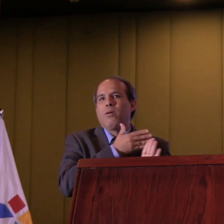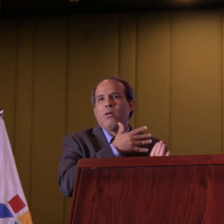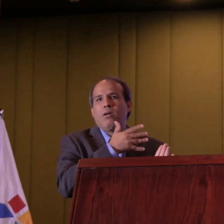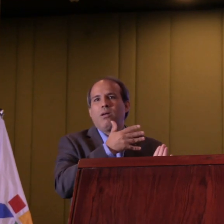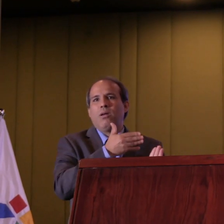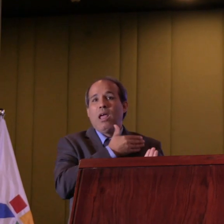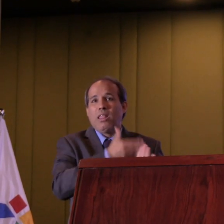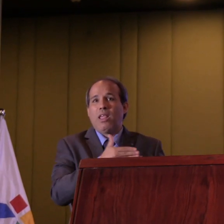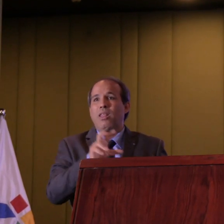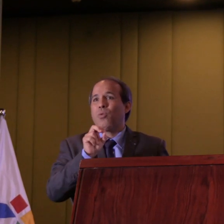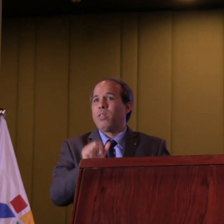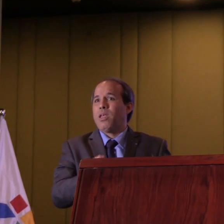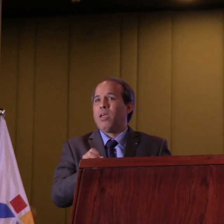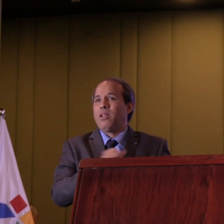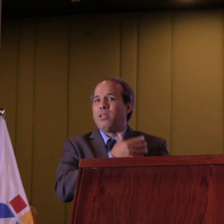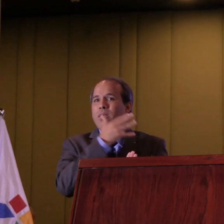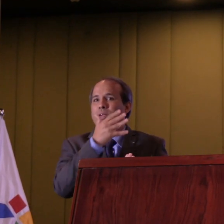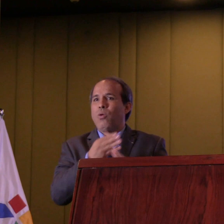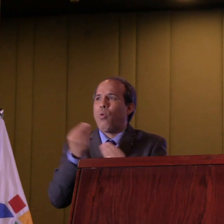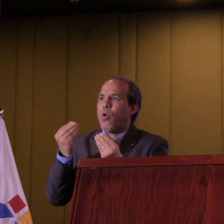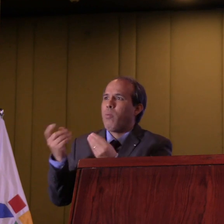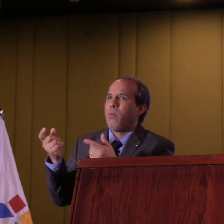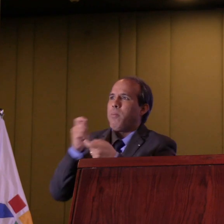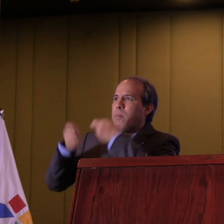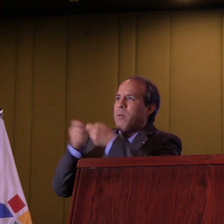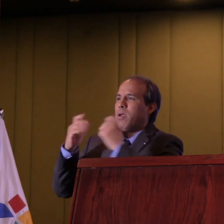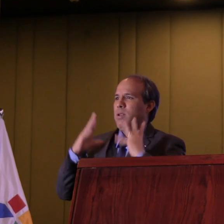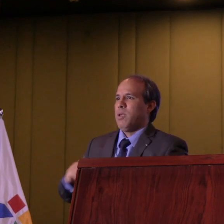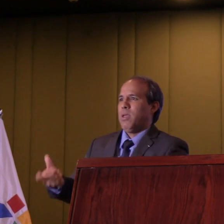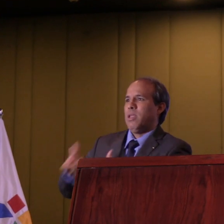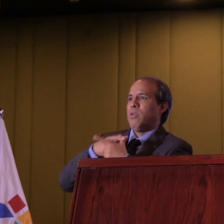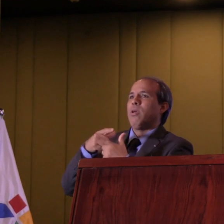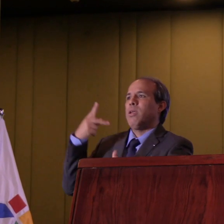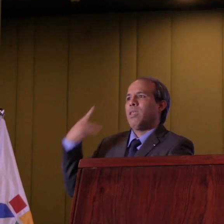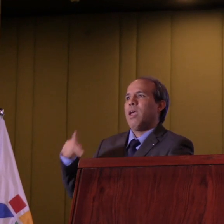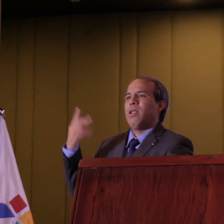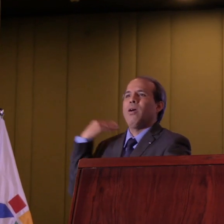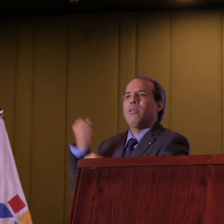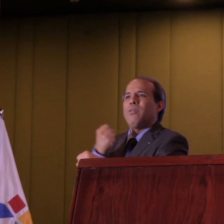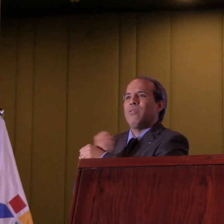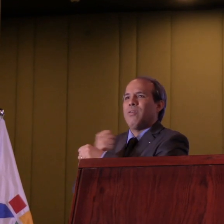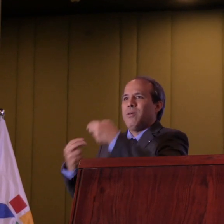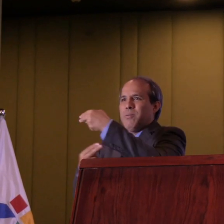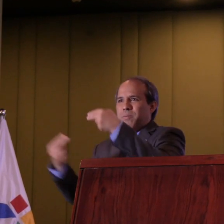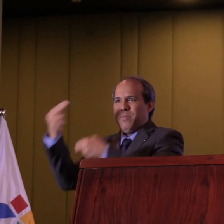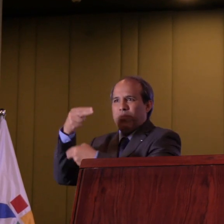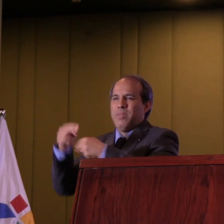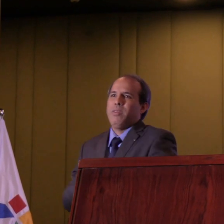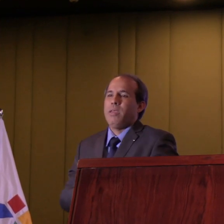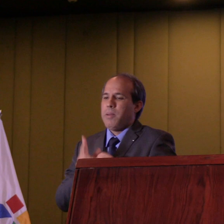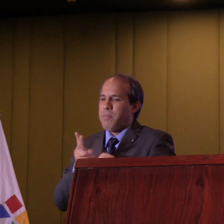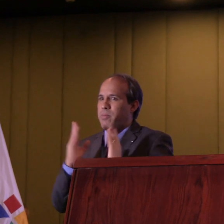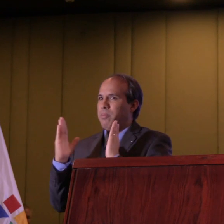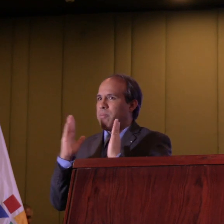para garantir a quitação das dívidas relativas à construção do empreendimento, dentro do